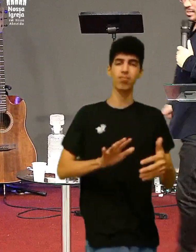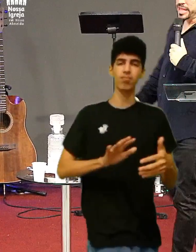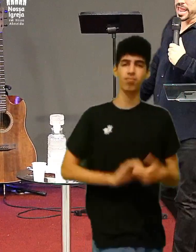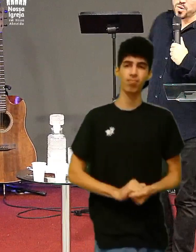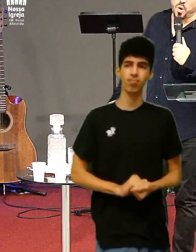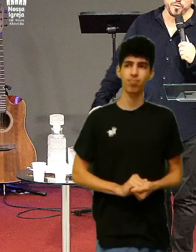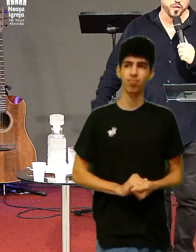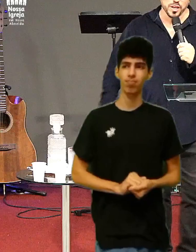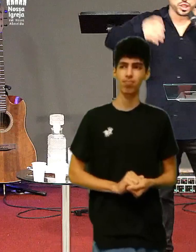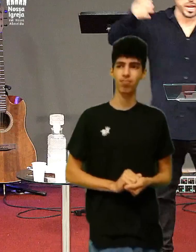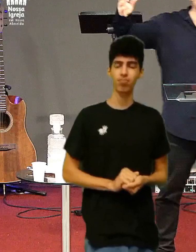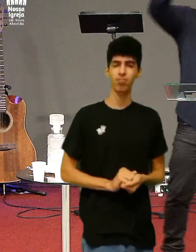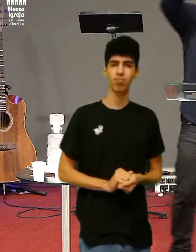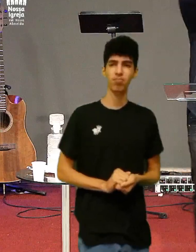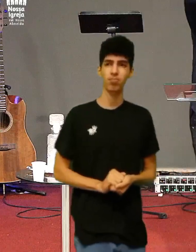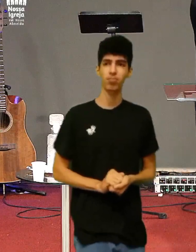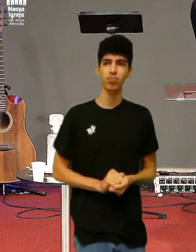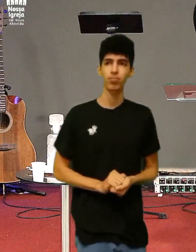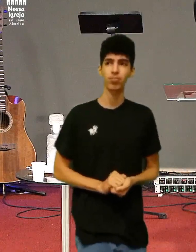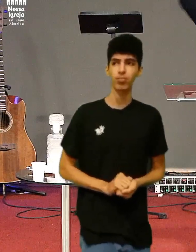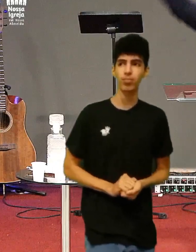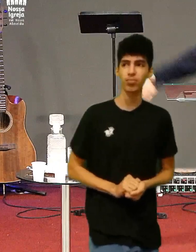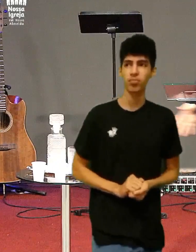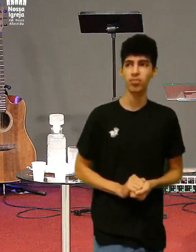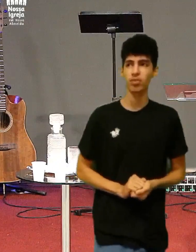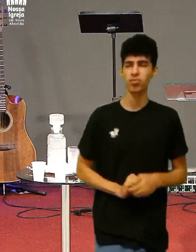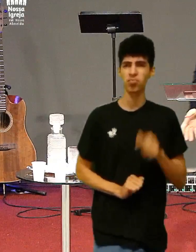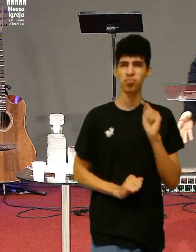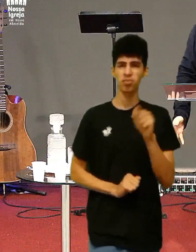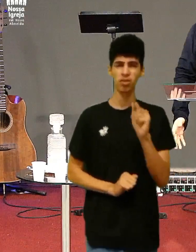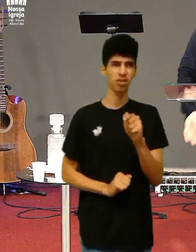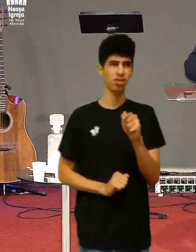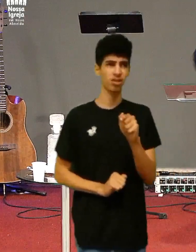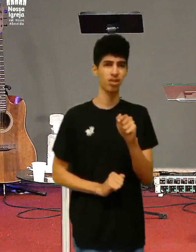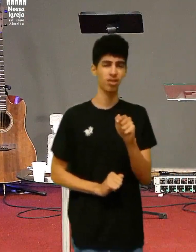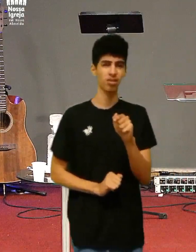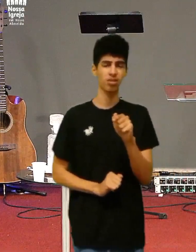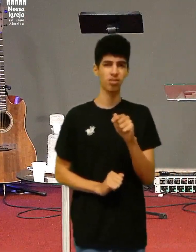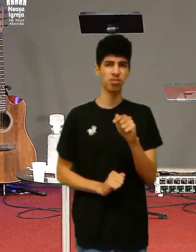Você não tem como fingir, você não tem como se esconder dele.